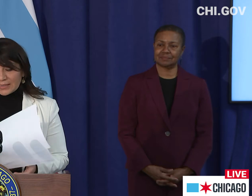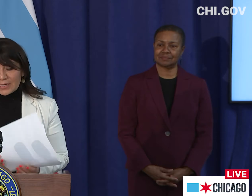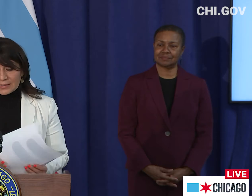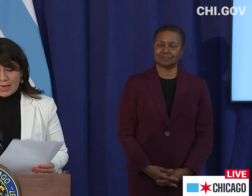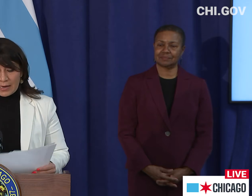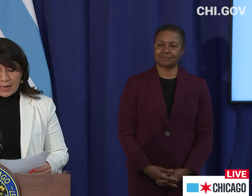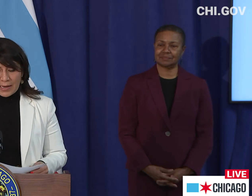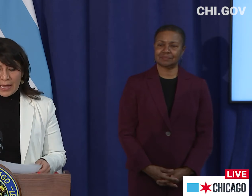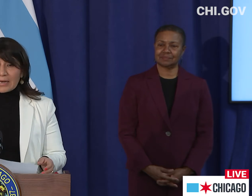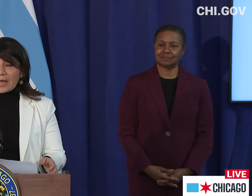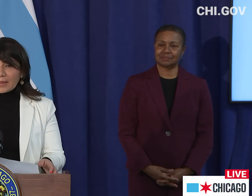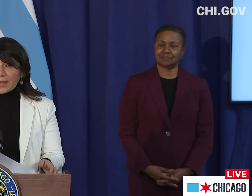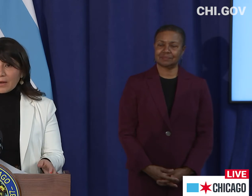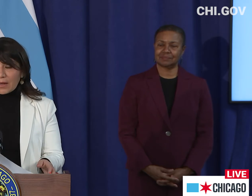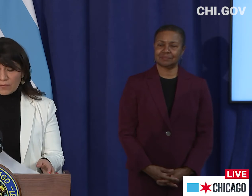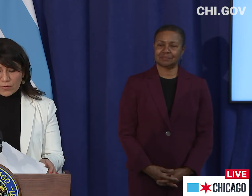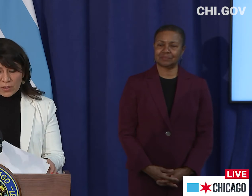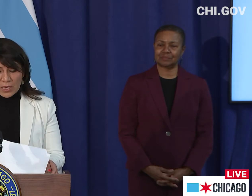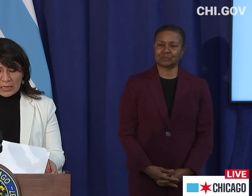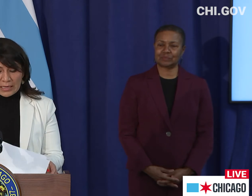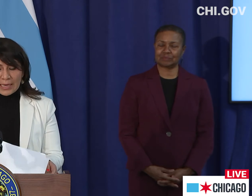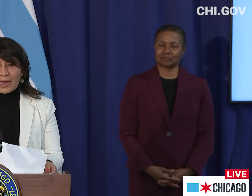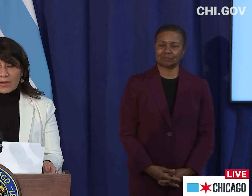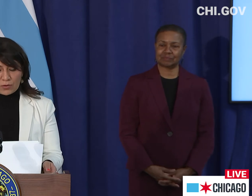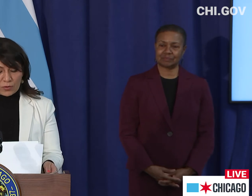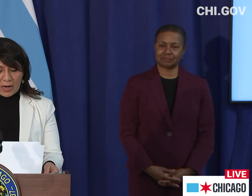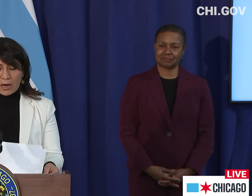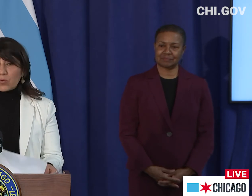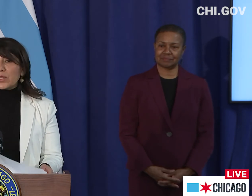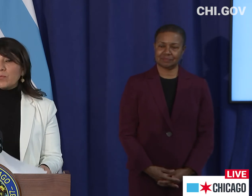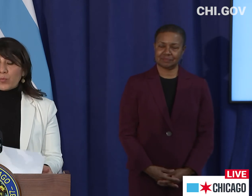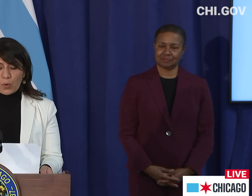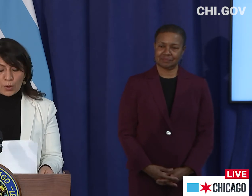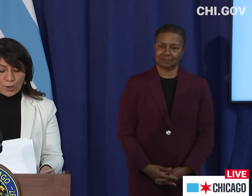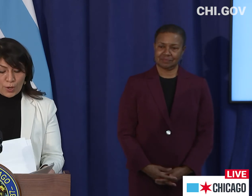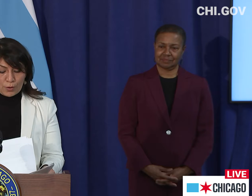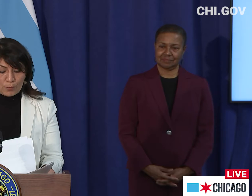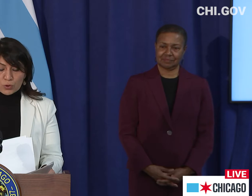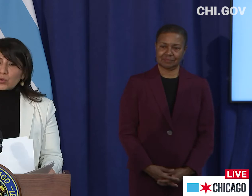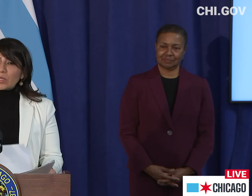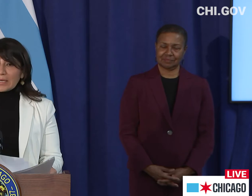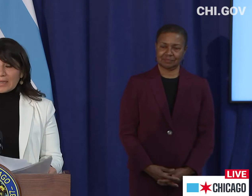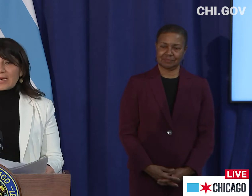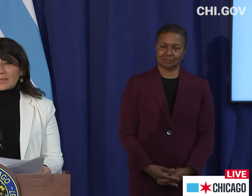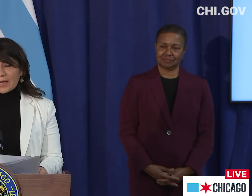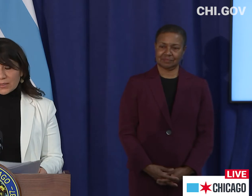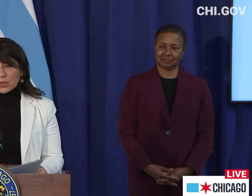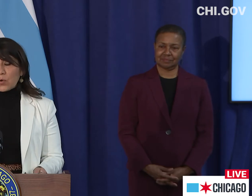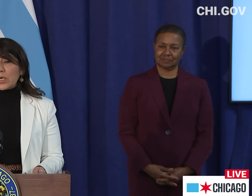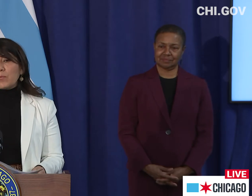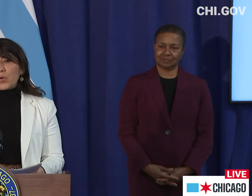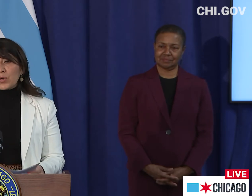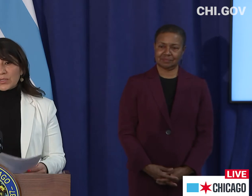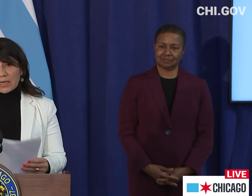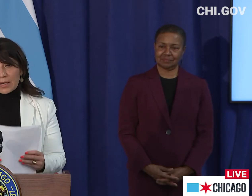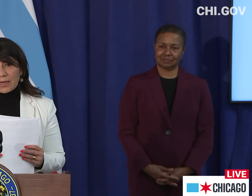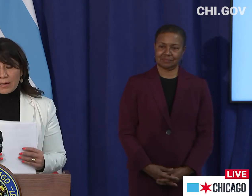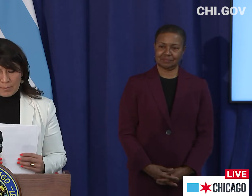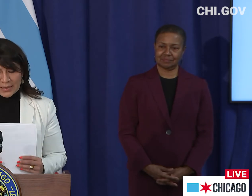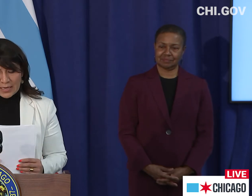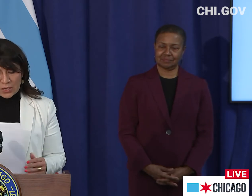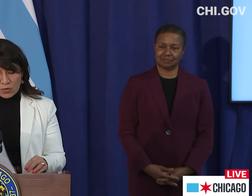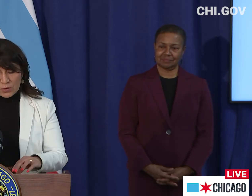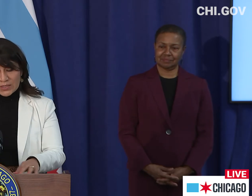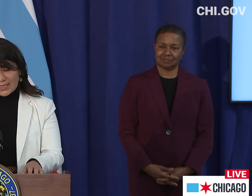las gracias al alcalde Lightfoot y a la doctora Arwady por por su liderazgo y por